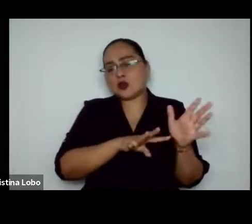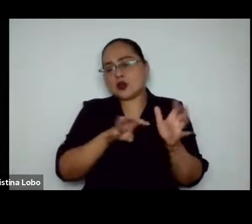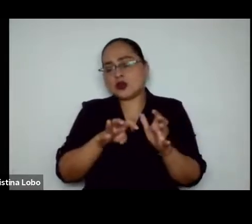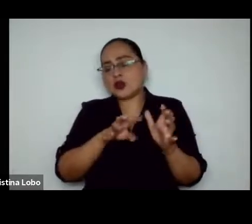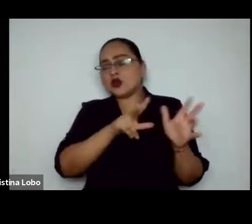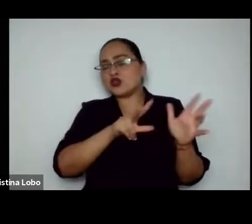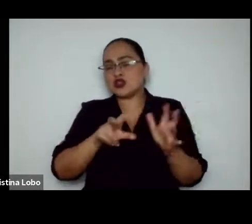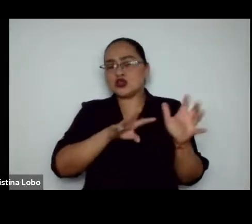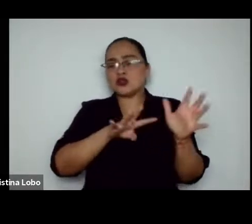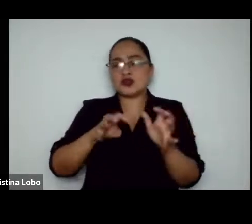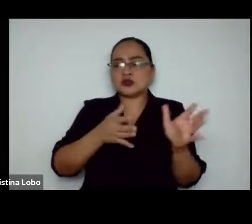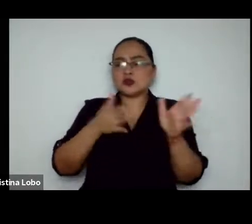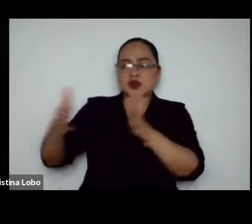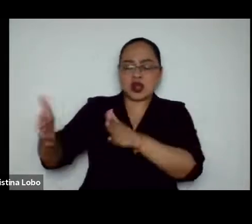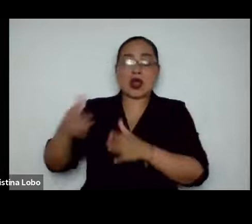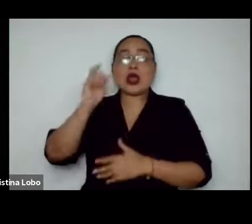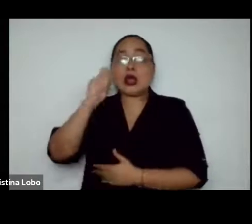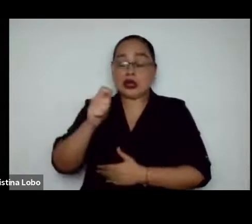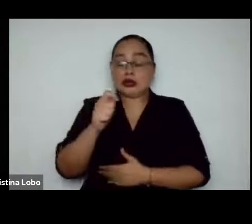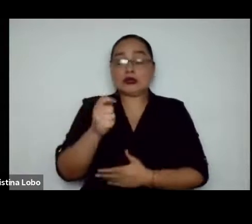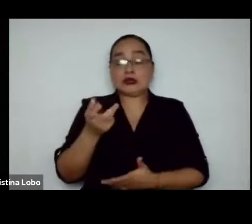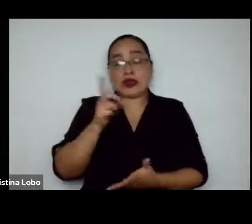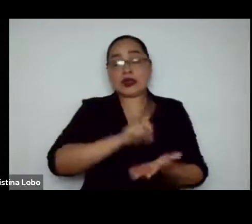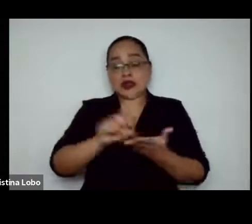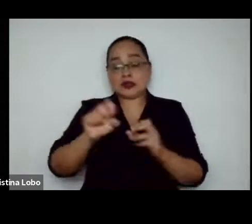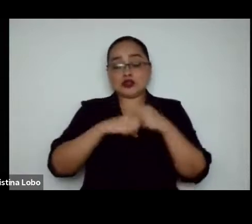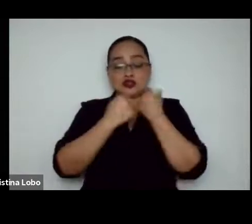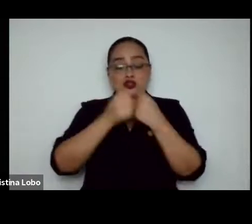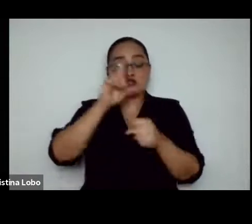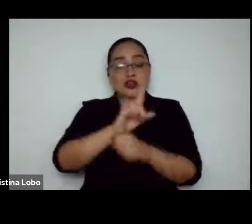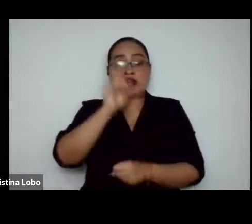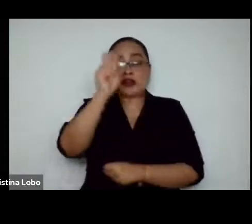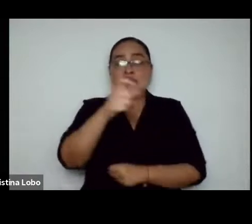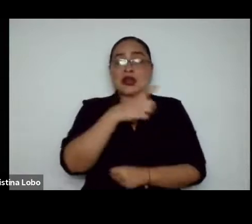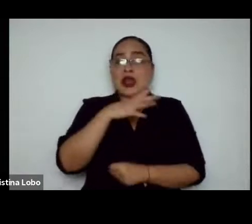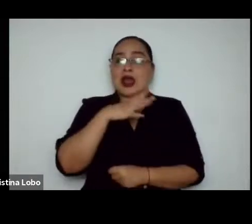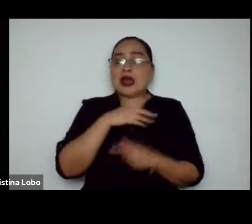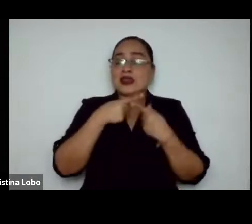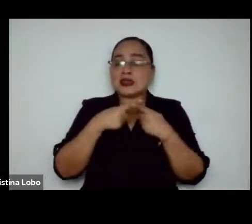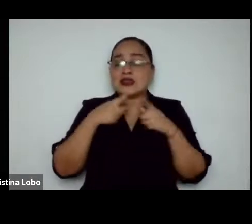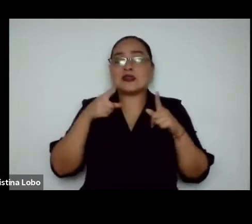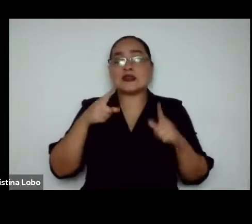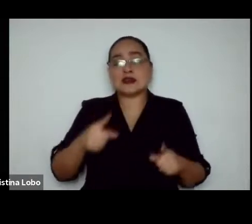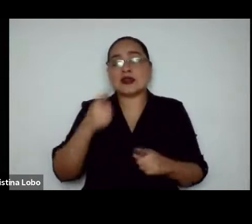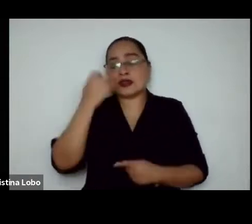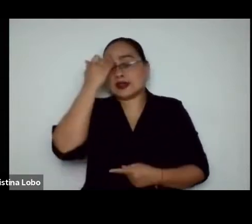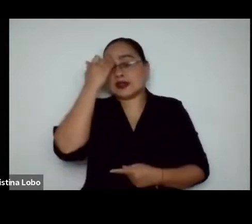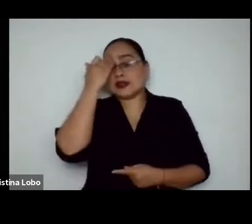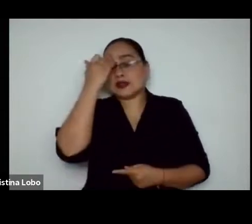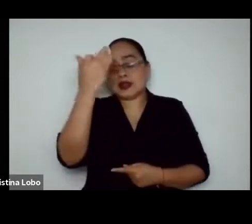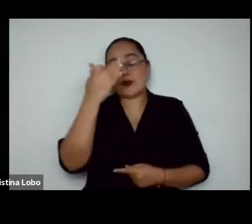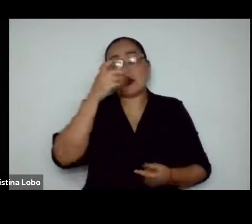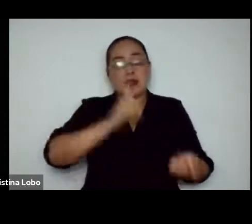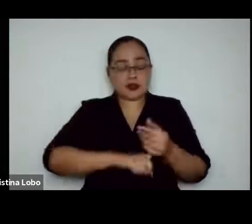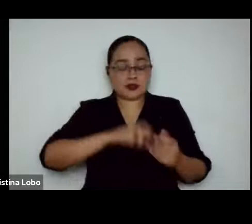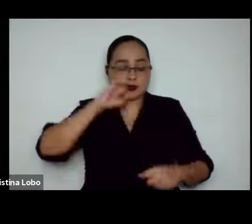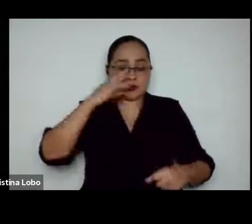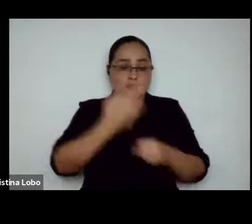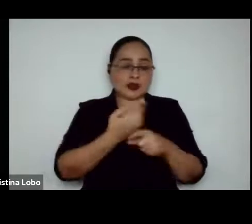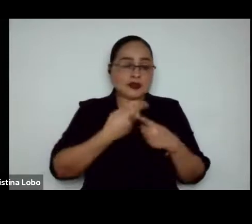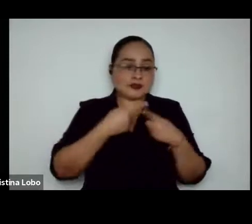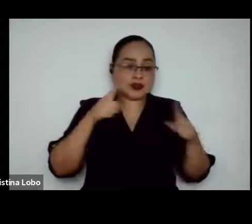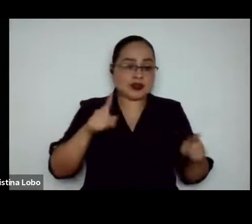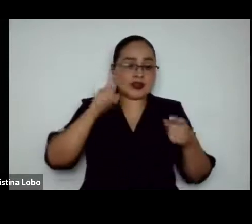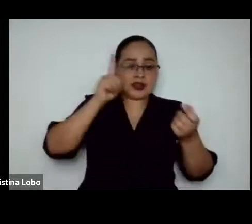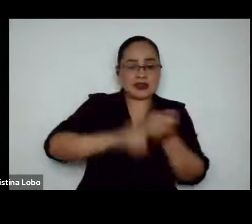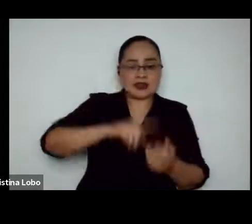Y esos derechos sociales tienen una función distinta. Y lo que tienen la función es, o detrás, es la